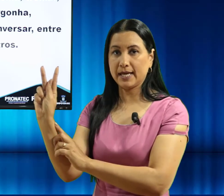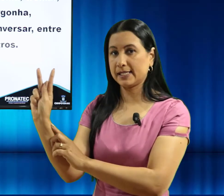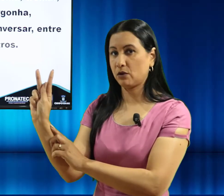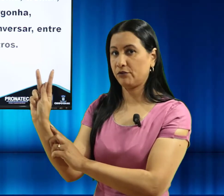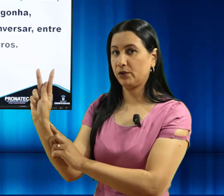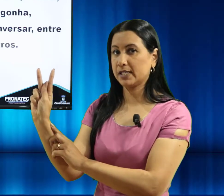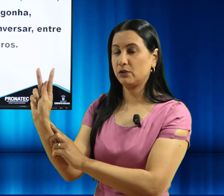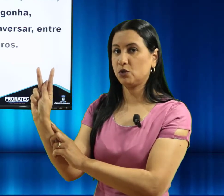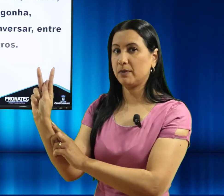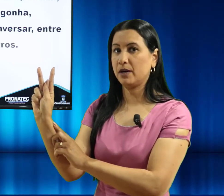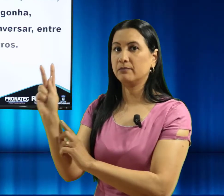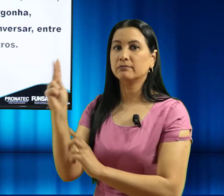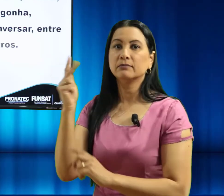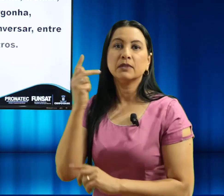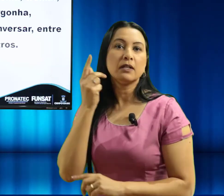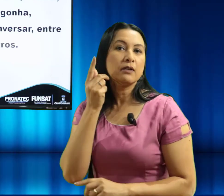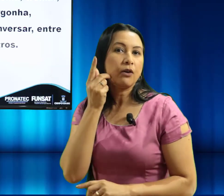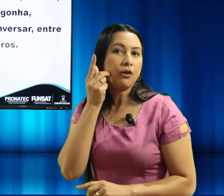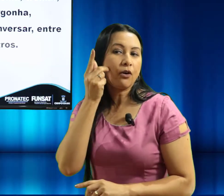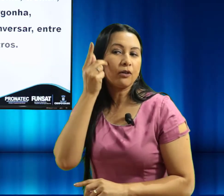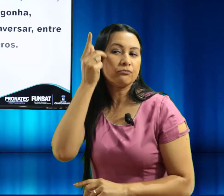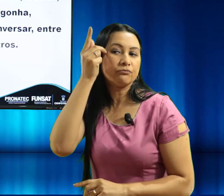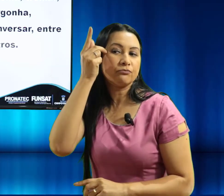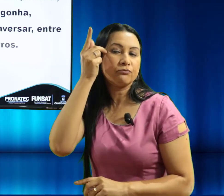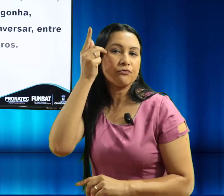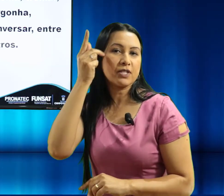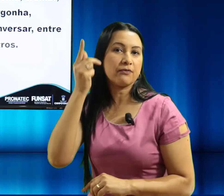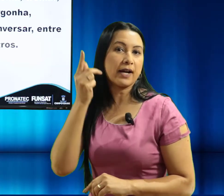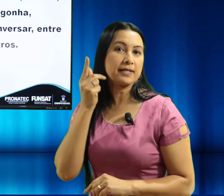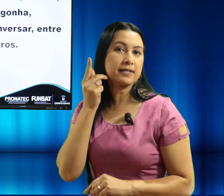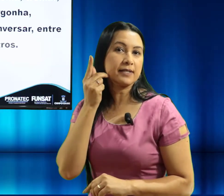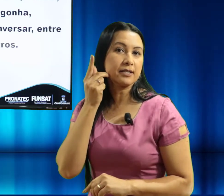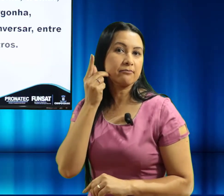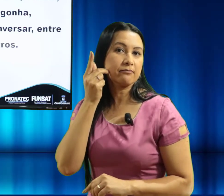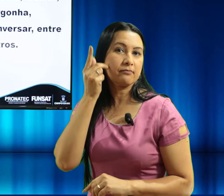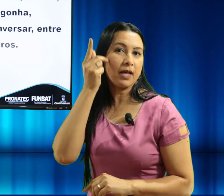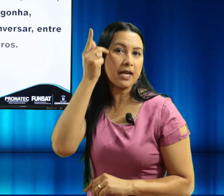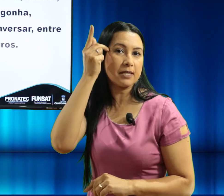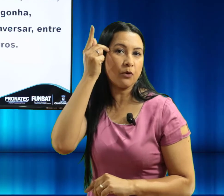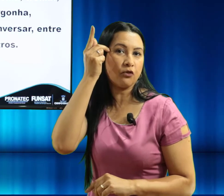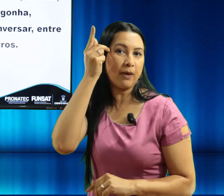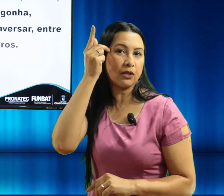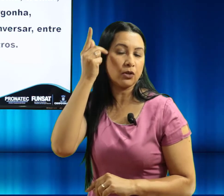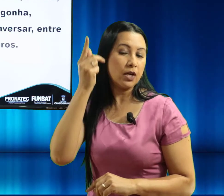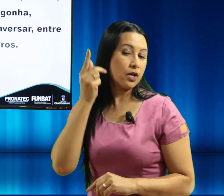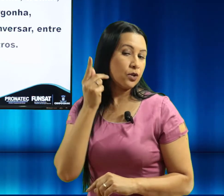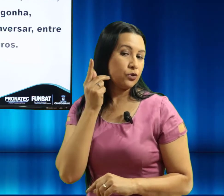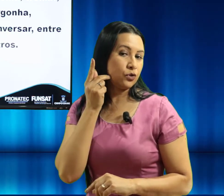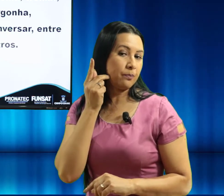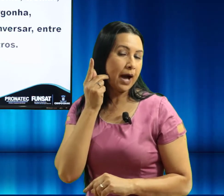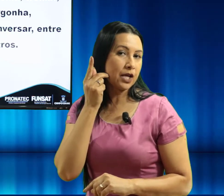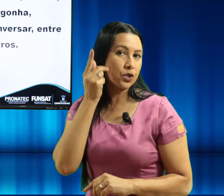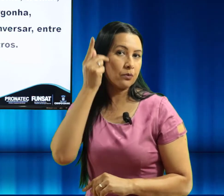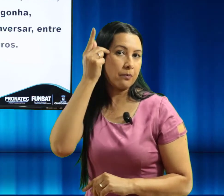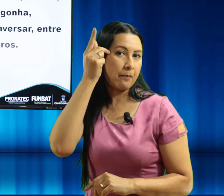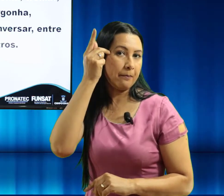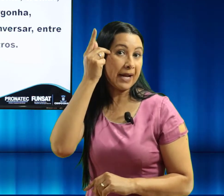essa configuração de mão, ó, você faz assim, esse movimento, de baixo para